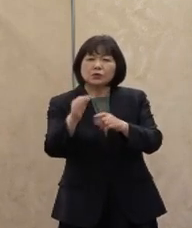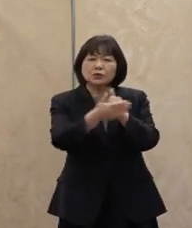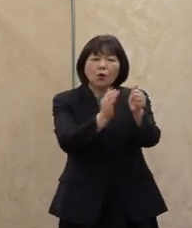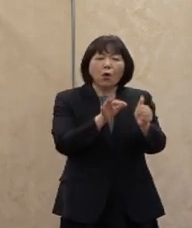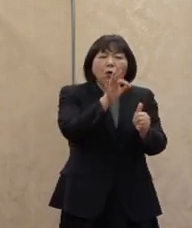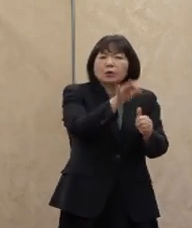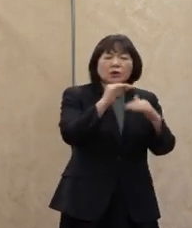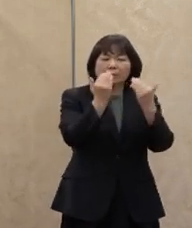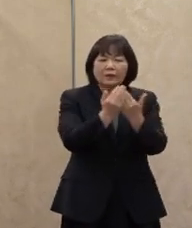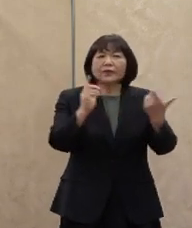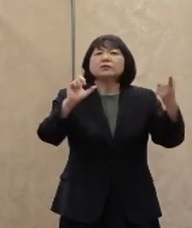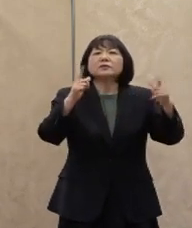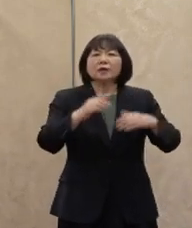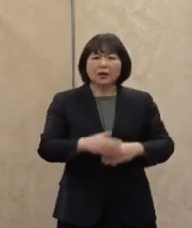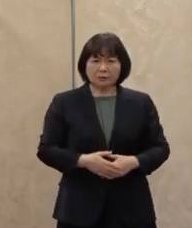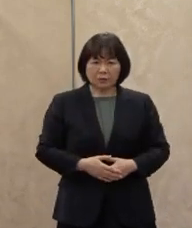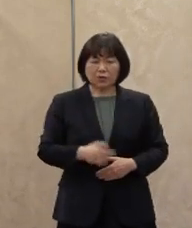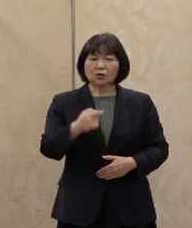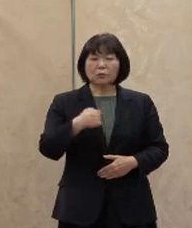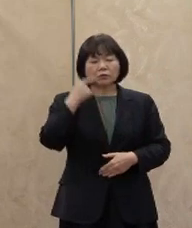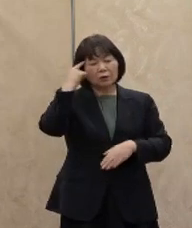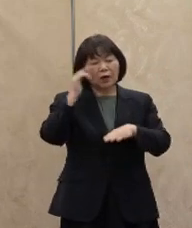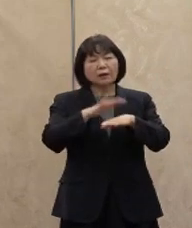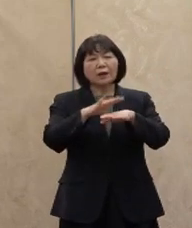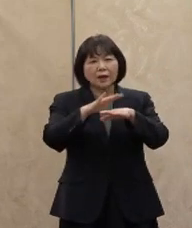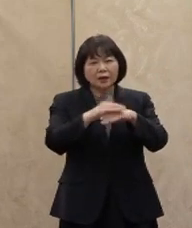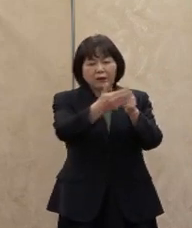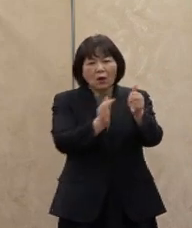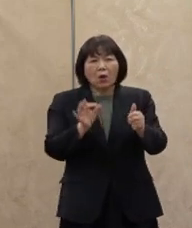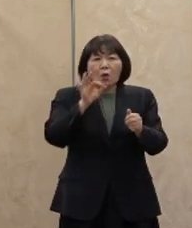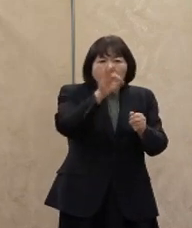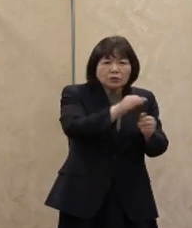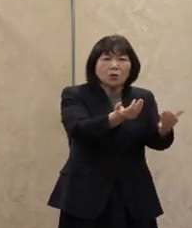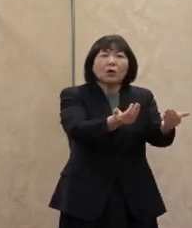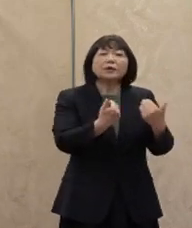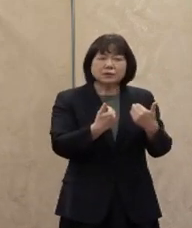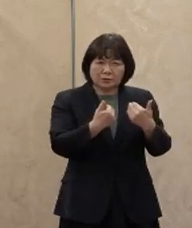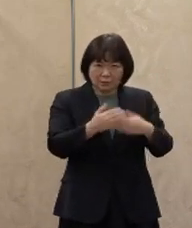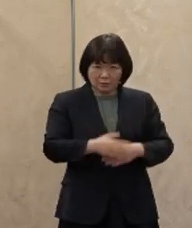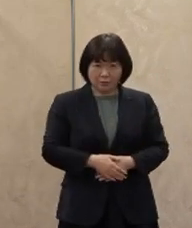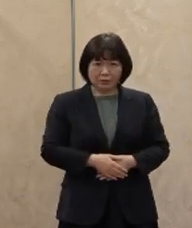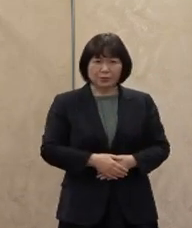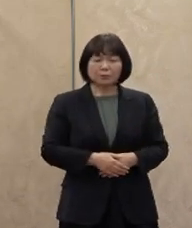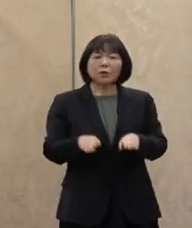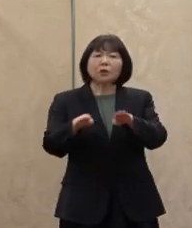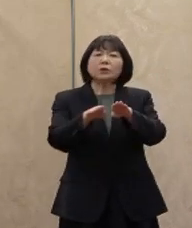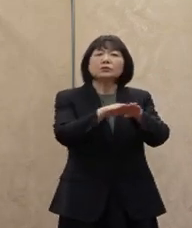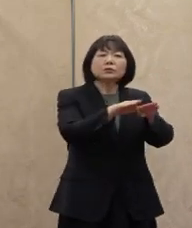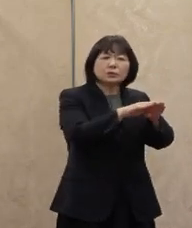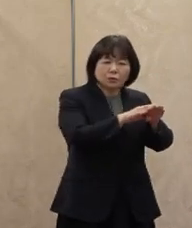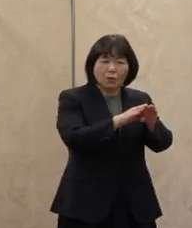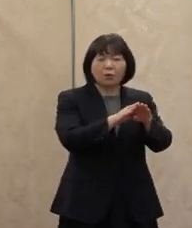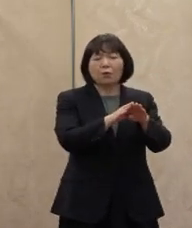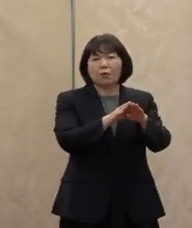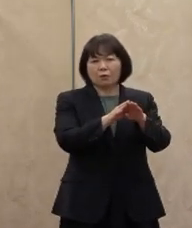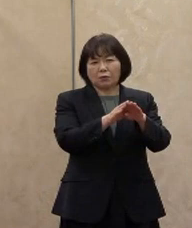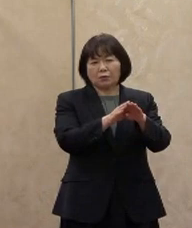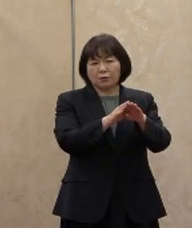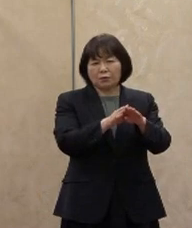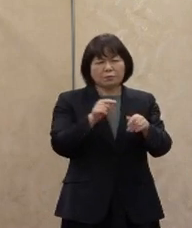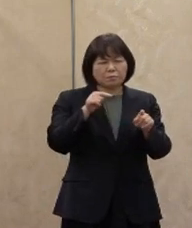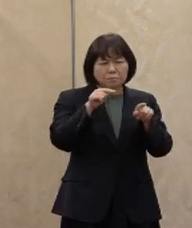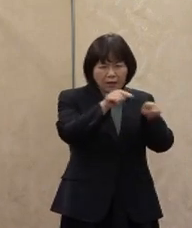っぱ補償しなきゃいけないじゃないのっていうのが僕本質的な議論だと思ってます。休業要請あるいは休業命令、罰則、僕は罰則には賛成だけ